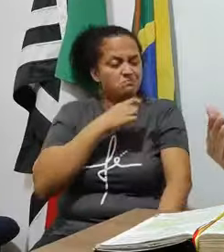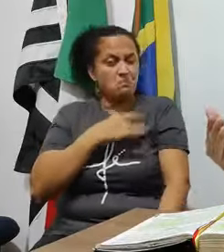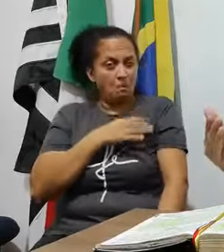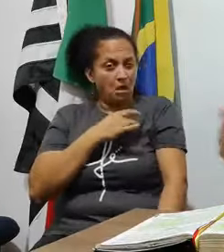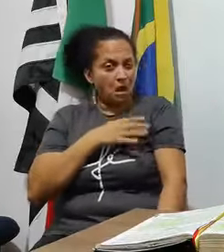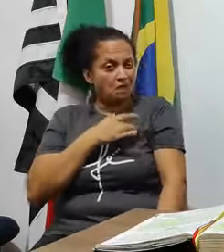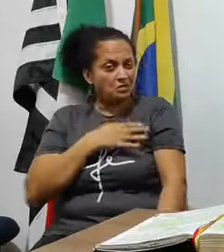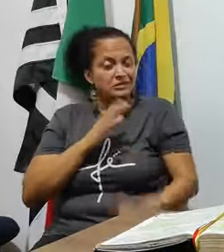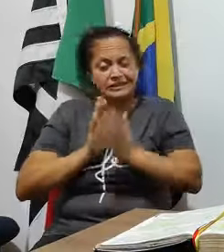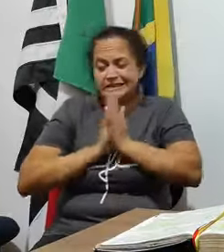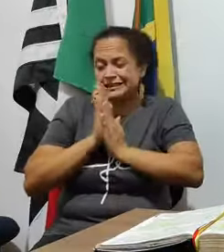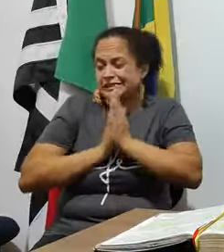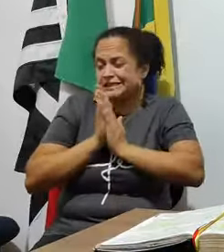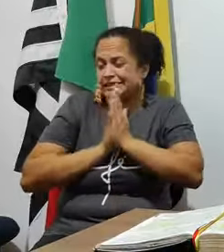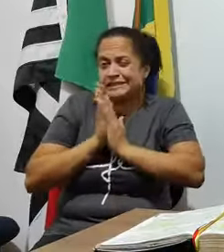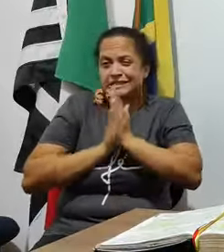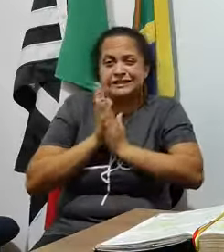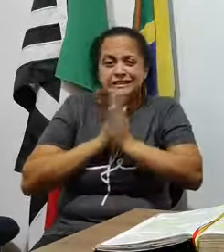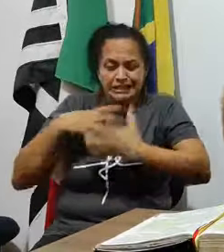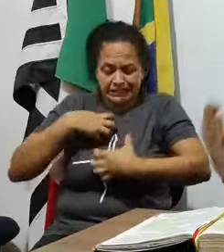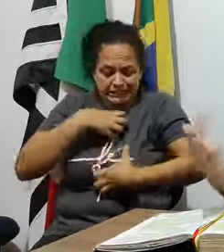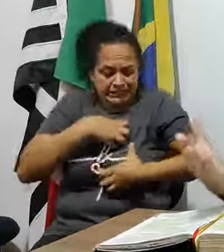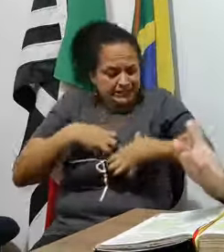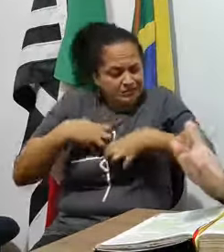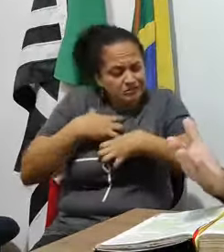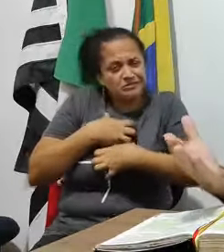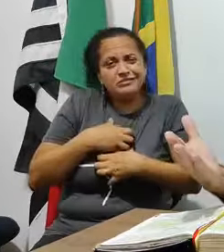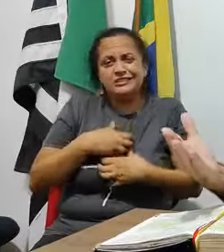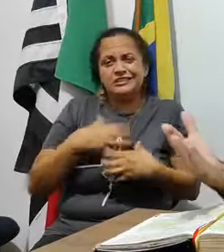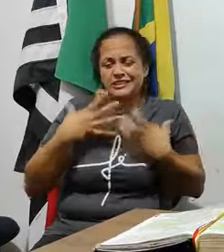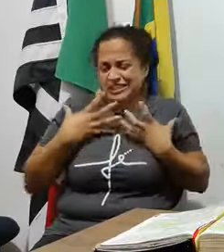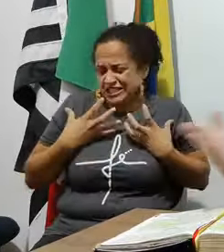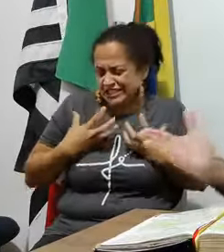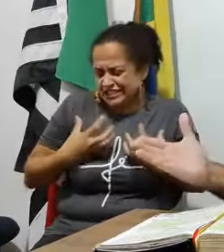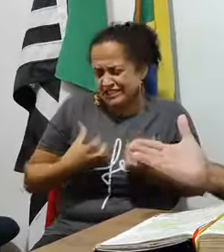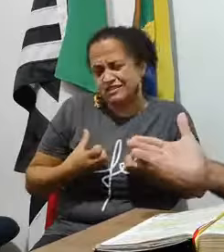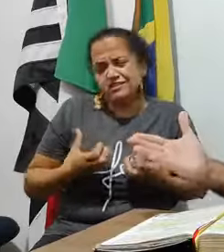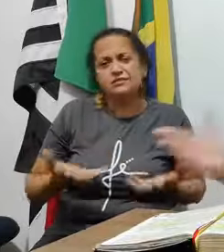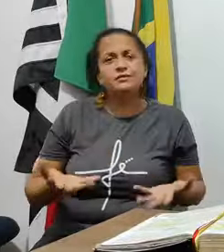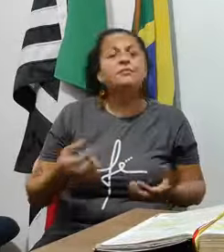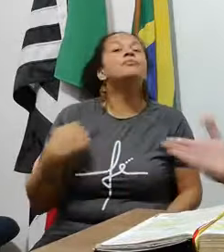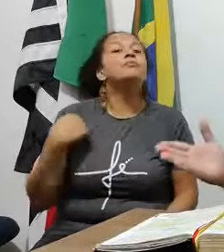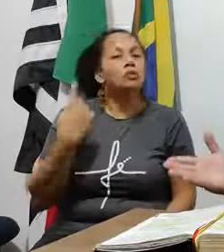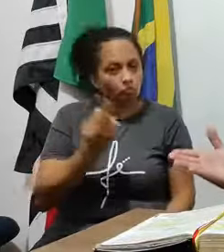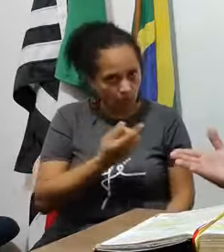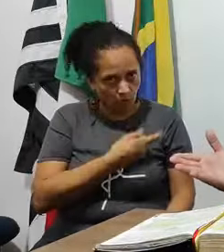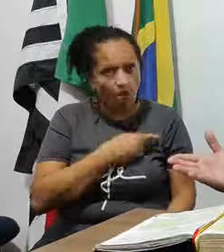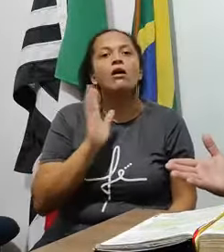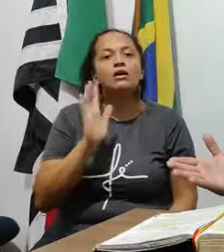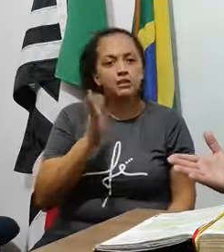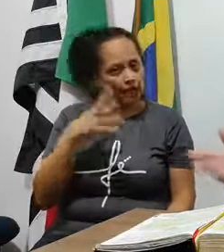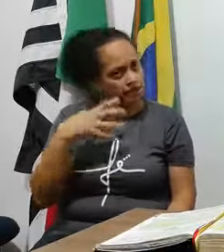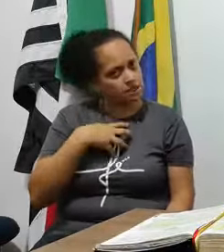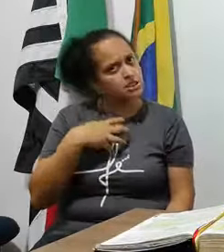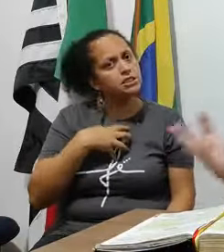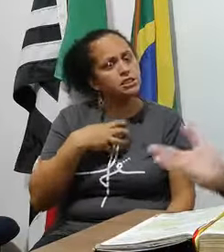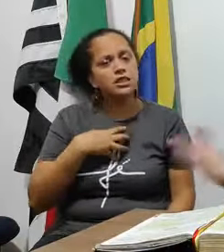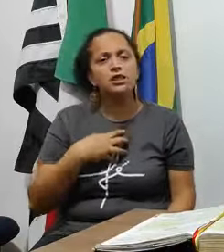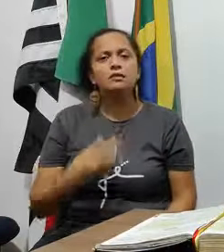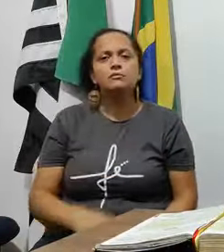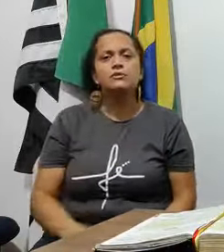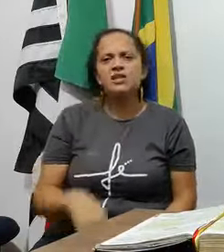ansiedade, angústia, desânimo. Né? Todos nós já sentimos esses 4 sentimentos. Quem já